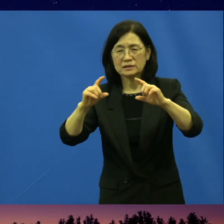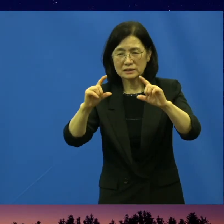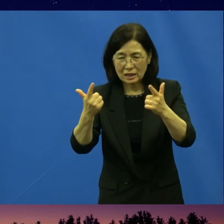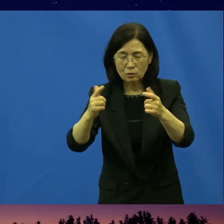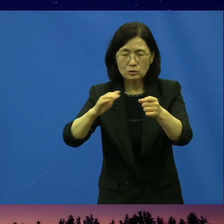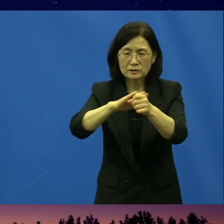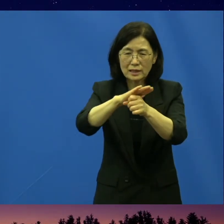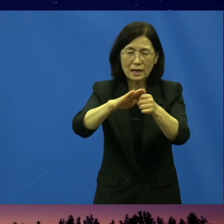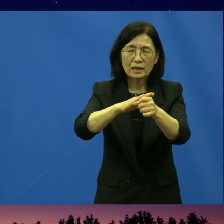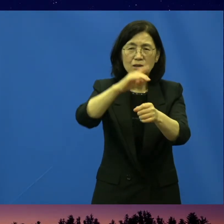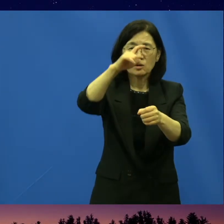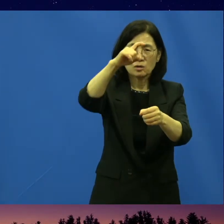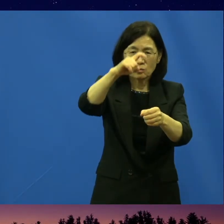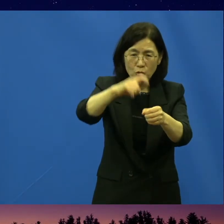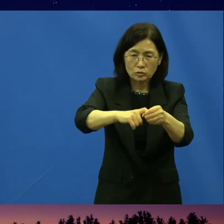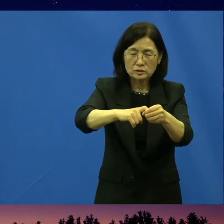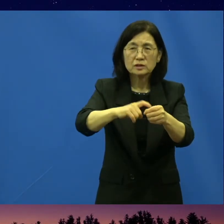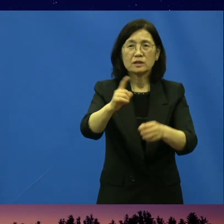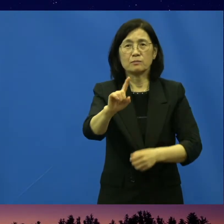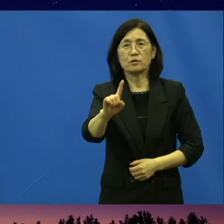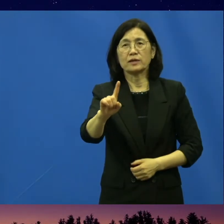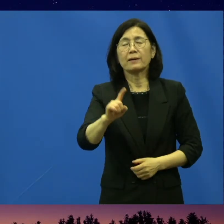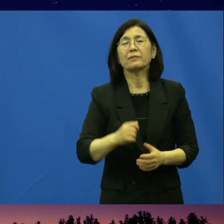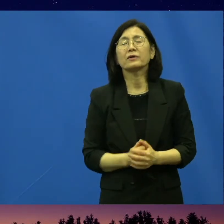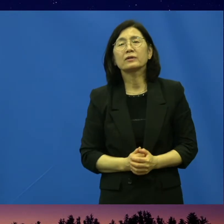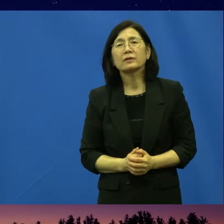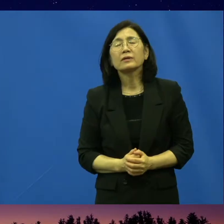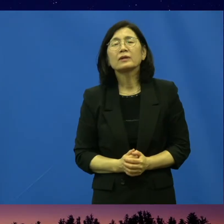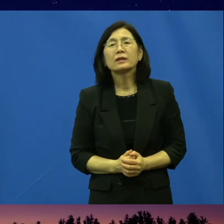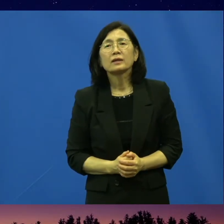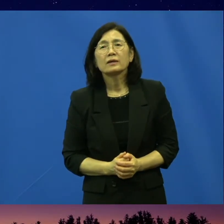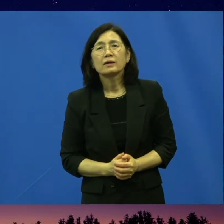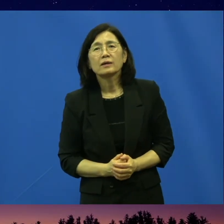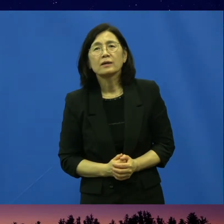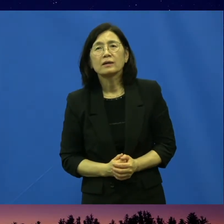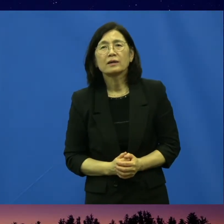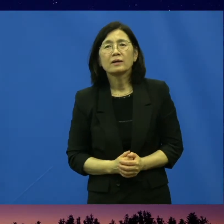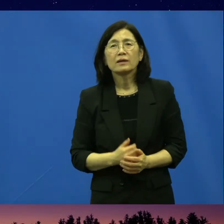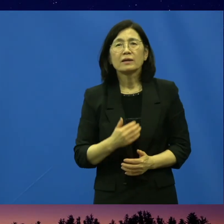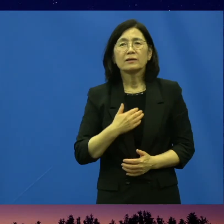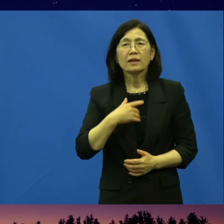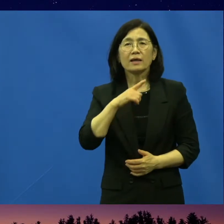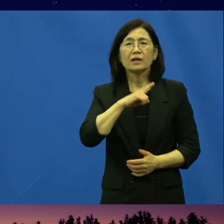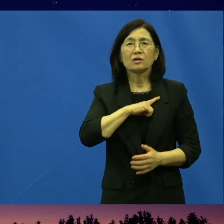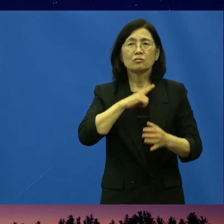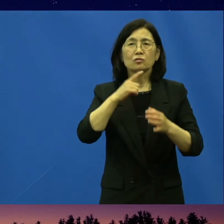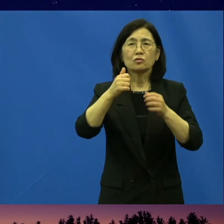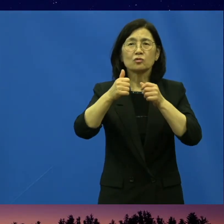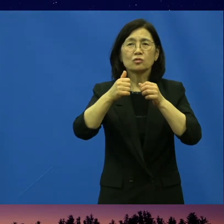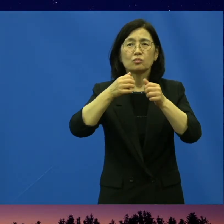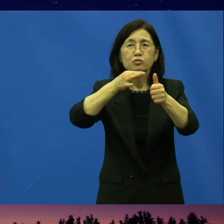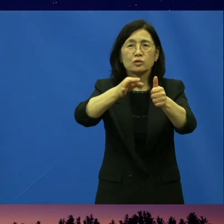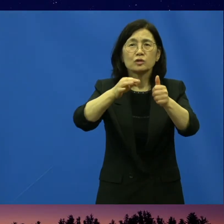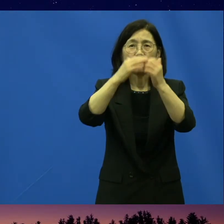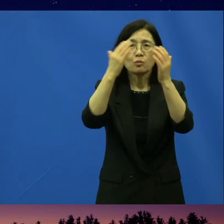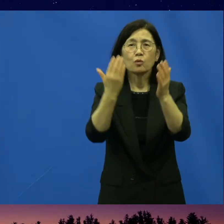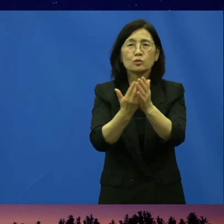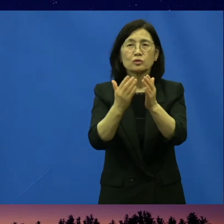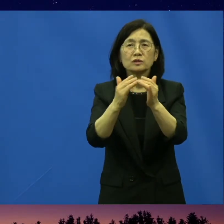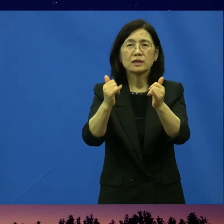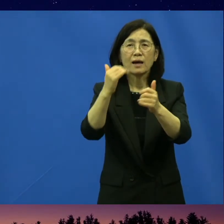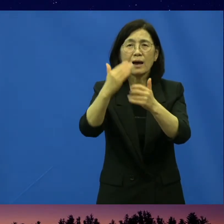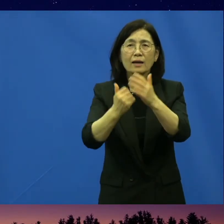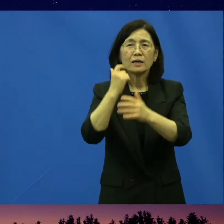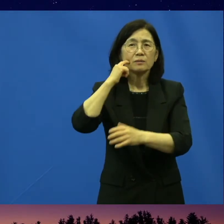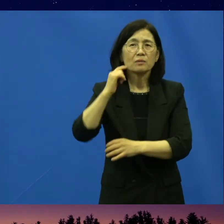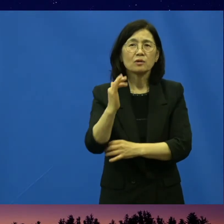있어요. 그게 오늘 7절에 있는 말씀입니다. 내 이름으로 불려지는 모든 자, 곧 내가 내 영광을 위하여